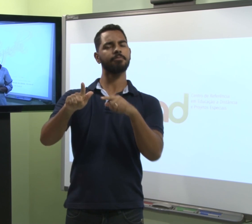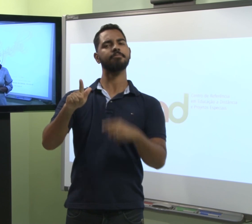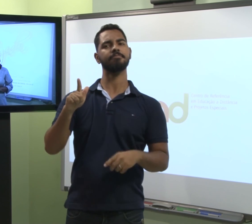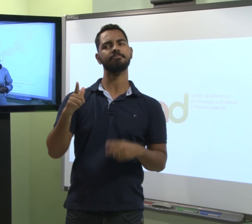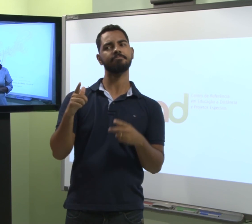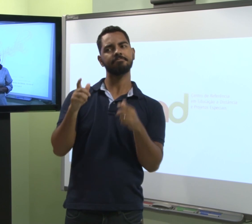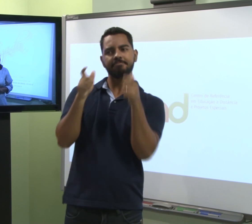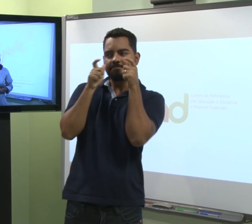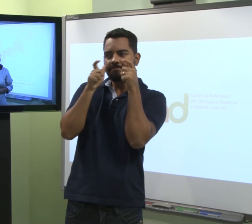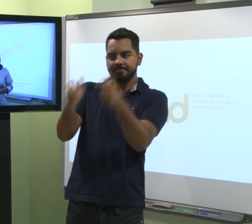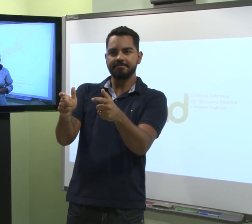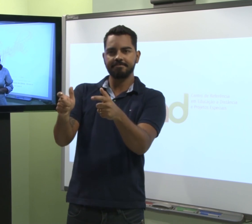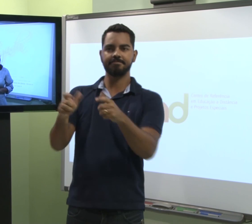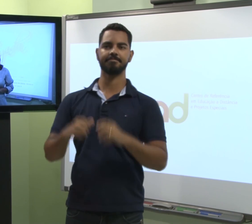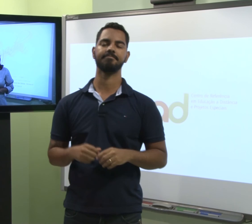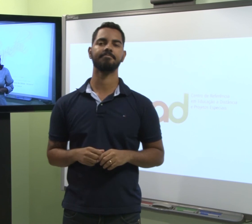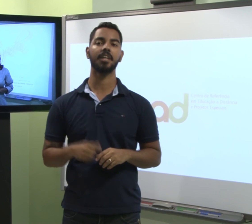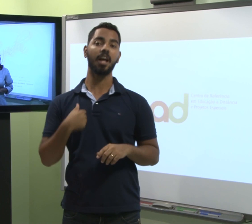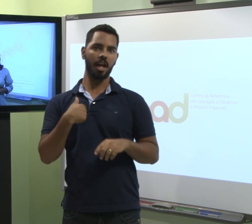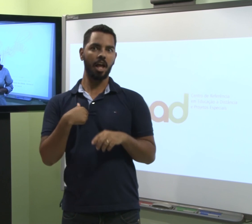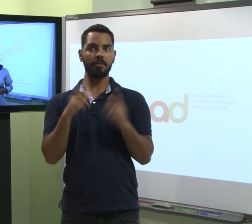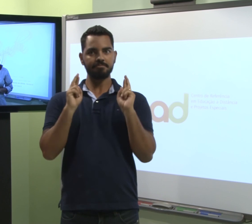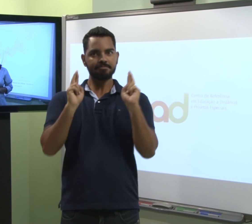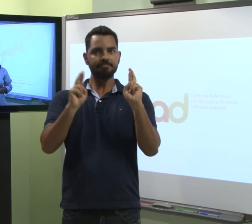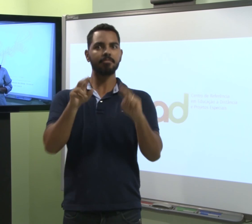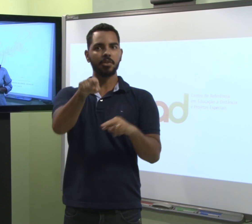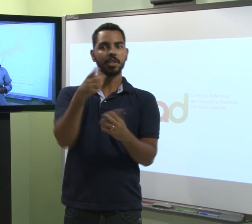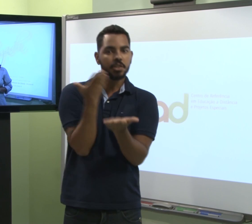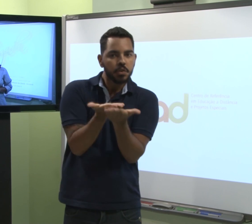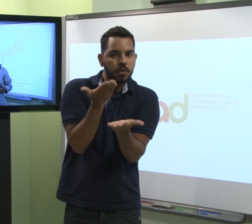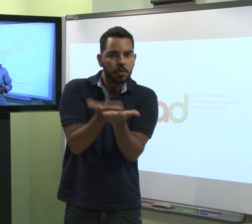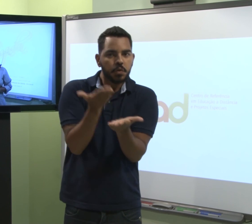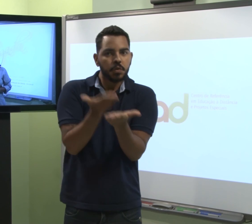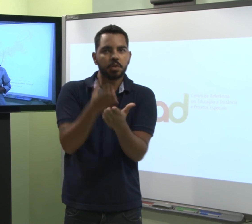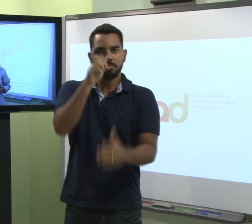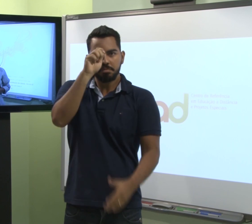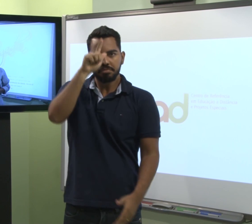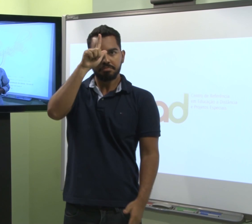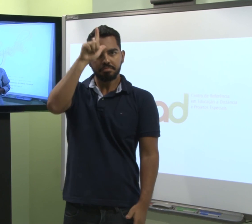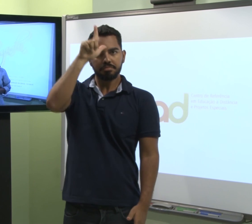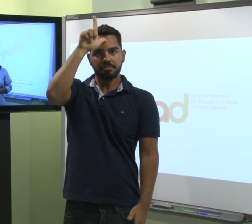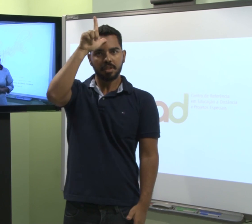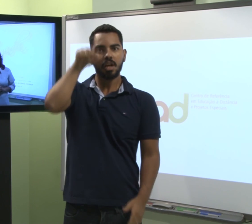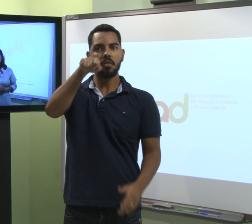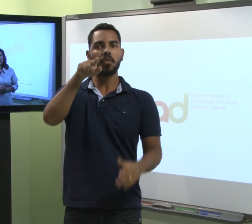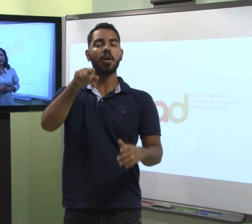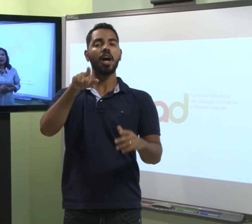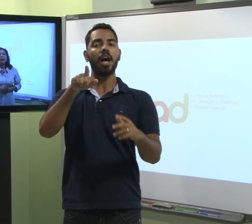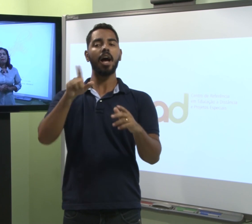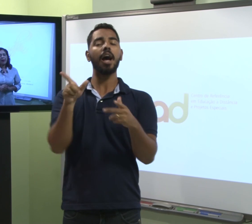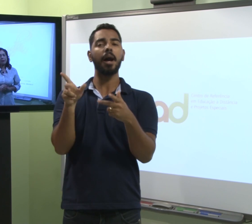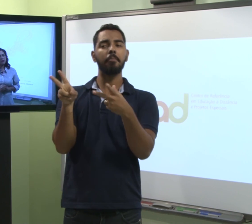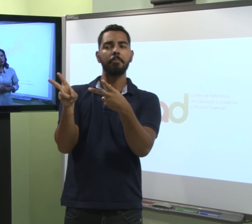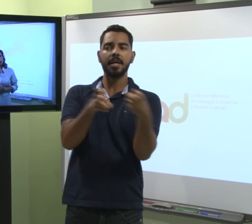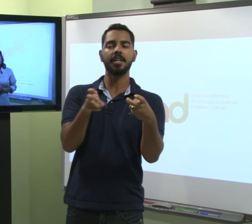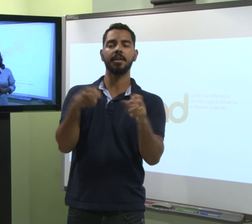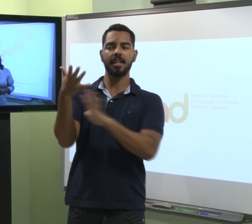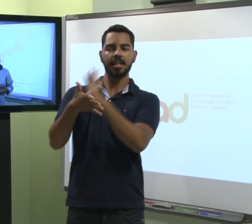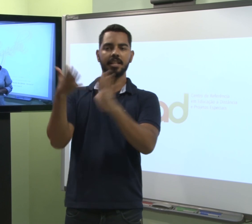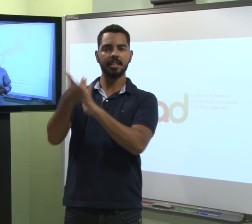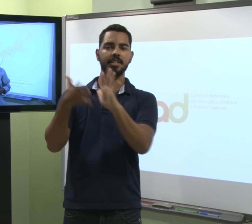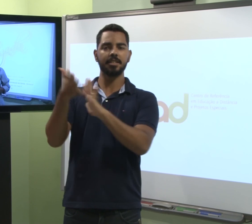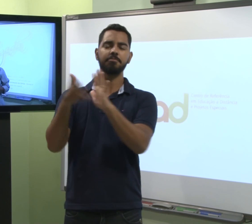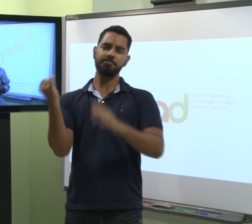continue aprofundando os conhecimentos e que percebam cada vez mais a importância da língua brasileira de sinais para a pessoa